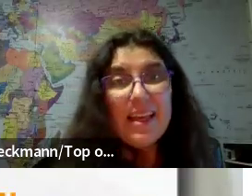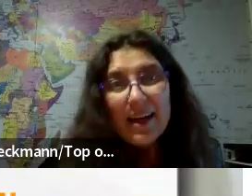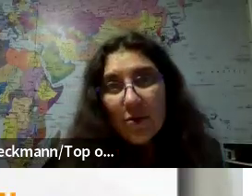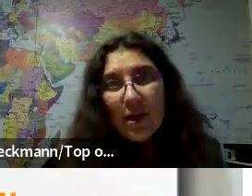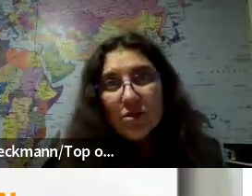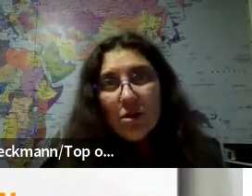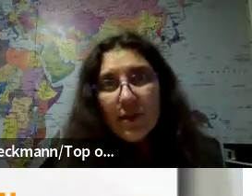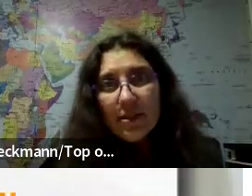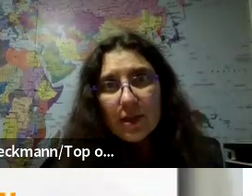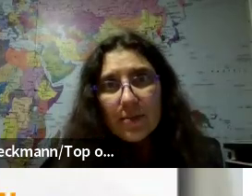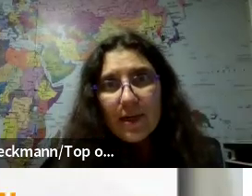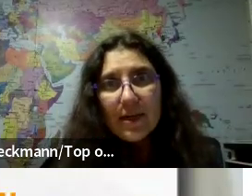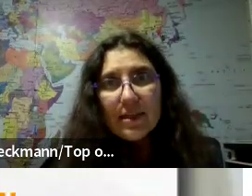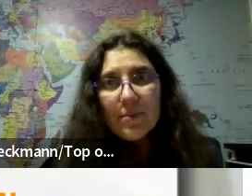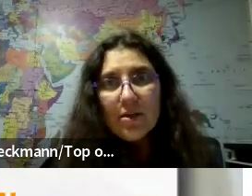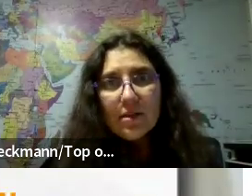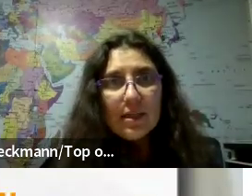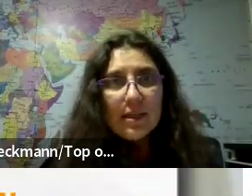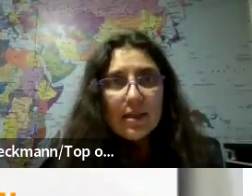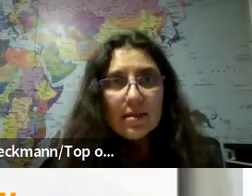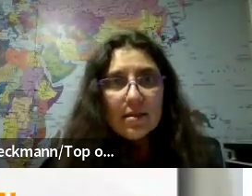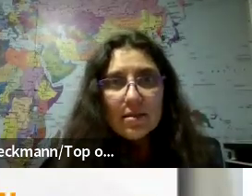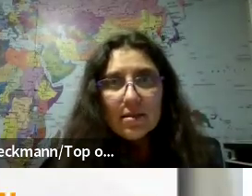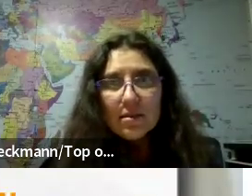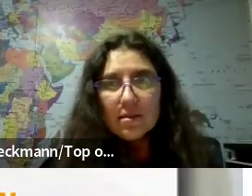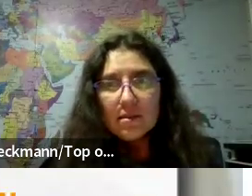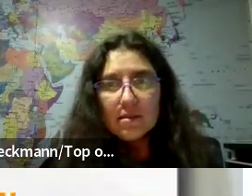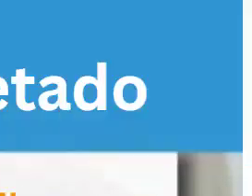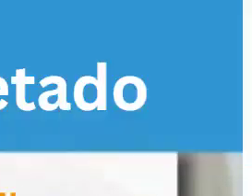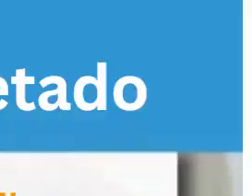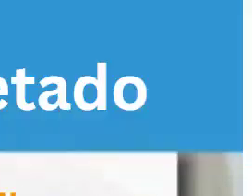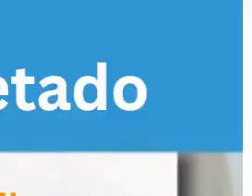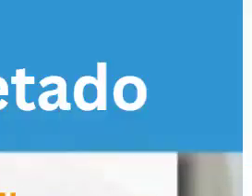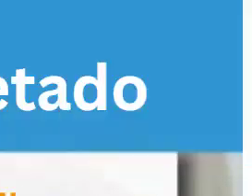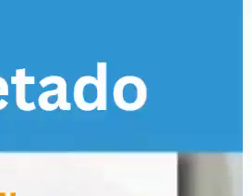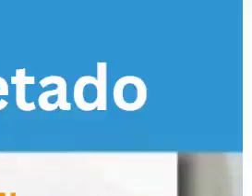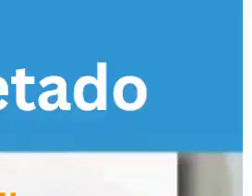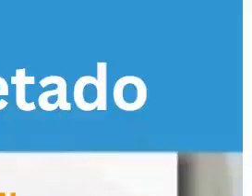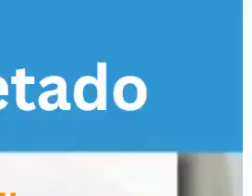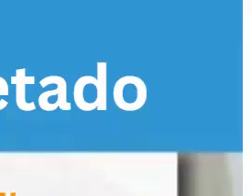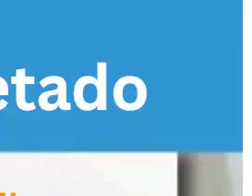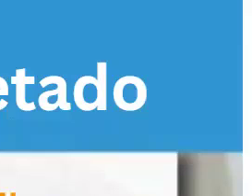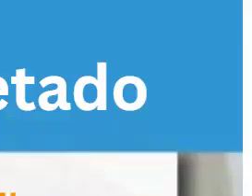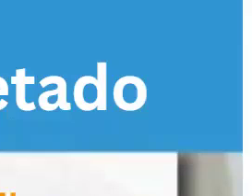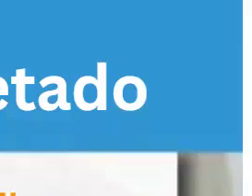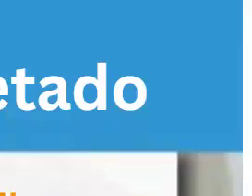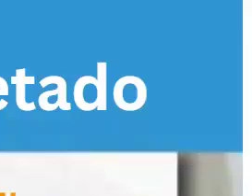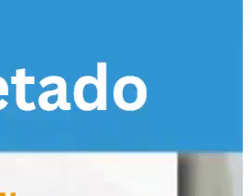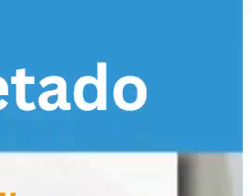Les voy a dejar cuáles son los factores para que también los tengan ahí. Eso le iba a consultar. Entonces, del caso que puso